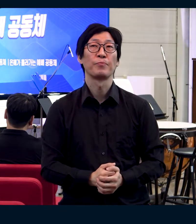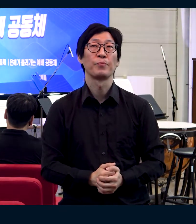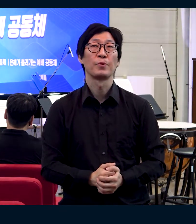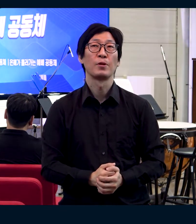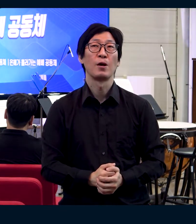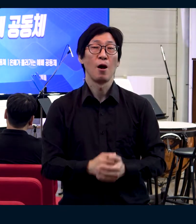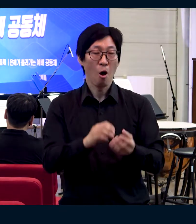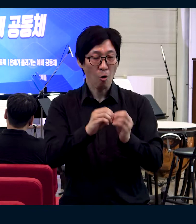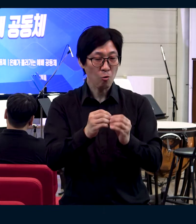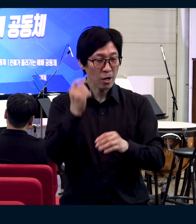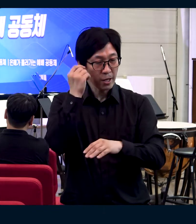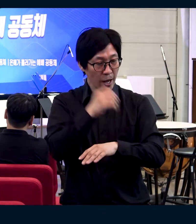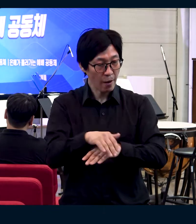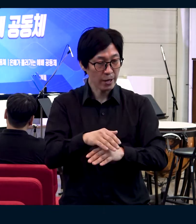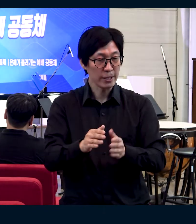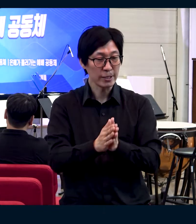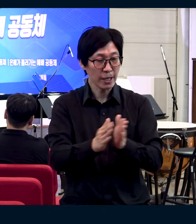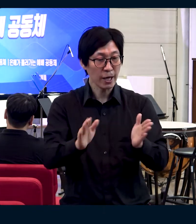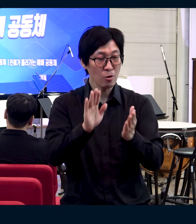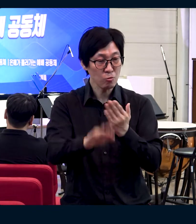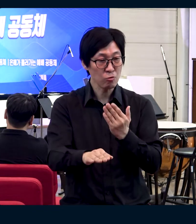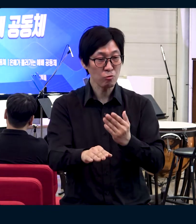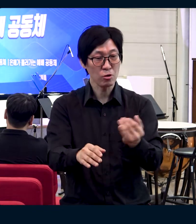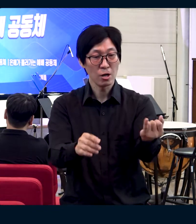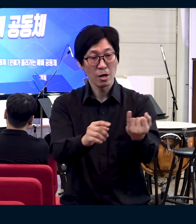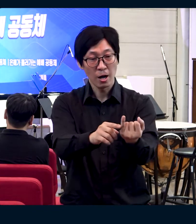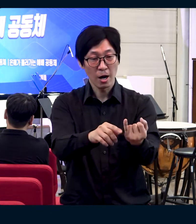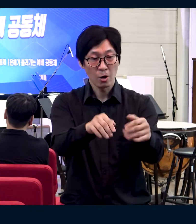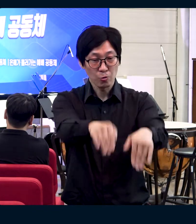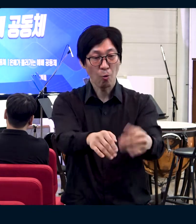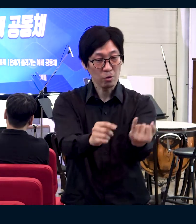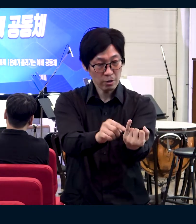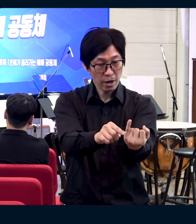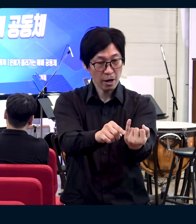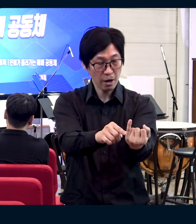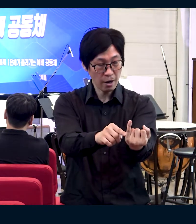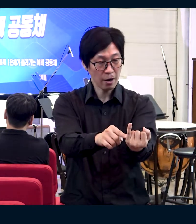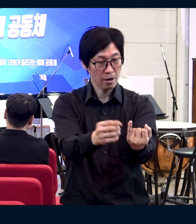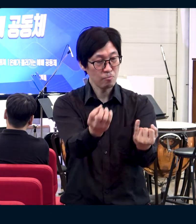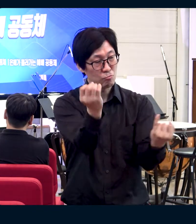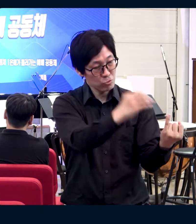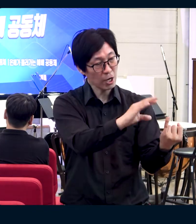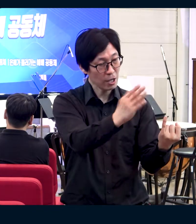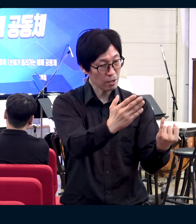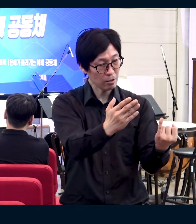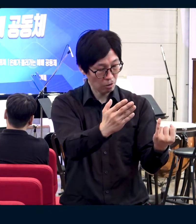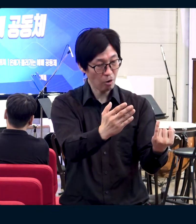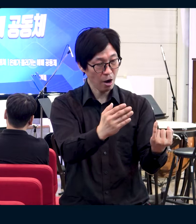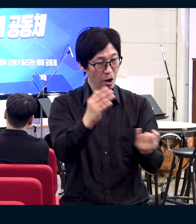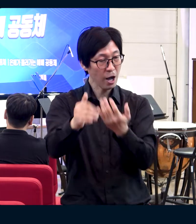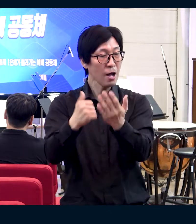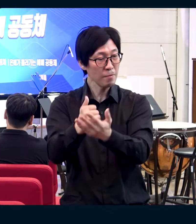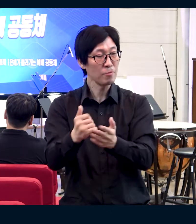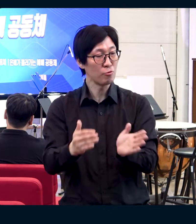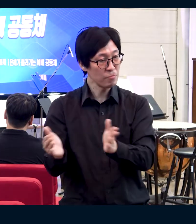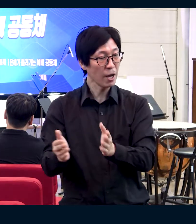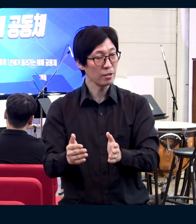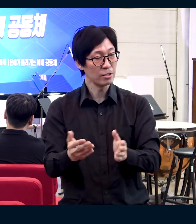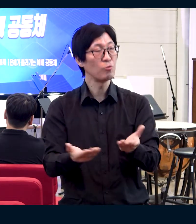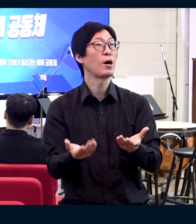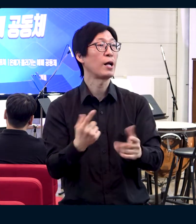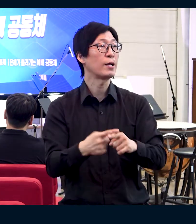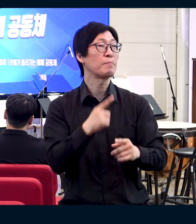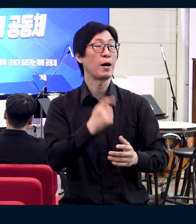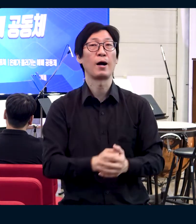이거는 편법과 꼼수를 쓰는 순간 이미 예정된 그런 일이었다. 이것처럼 말이죠, 편법, 영적인